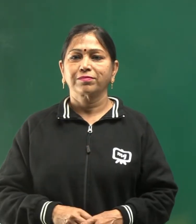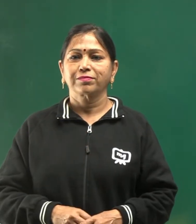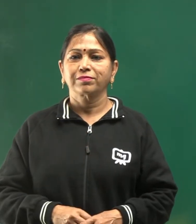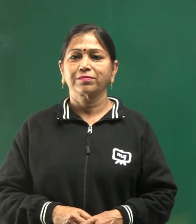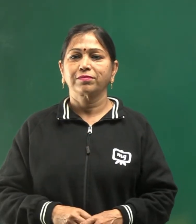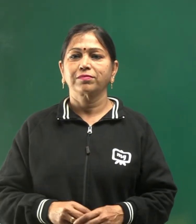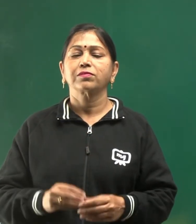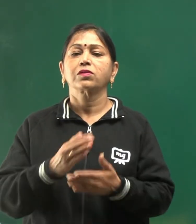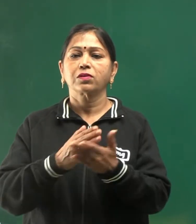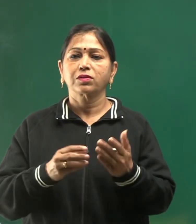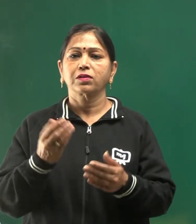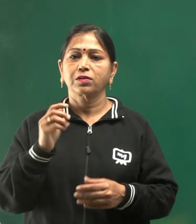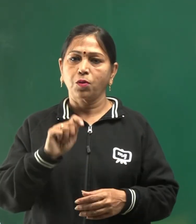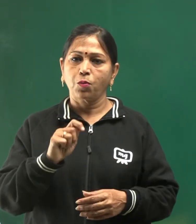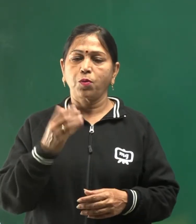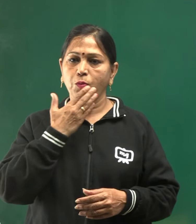शेष अभ्यास कार्य पढ़ेंगे।